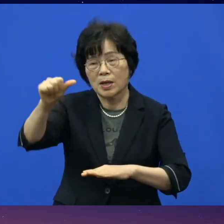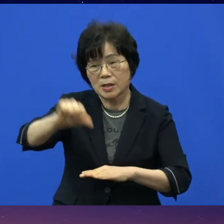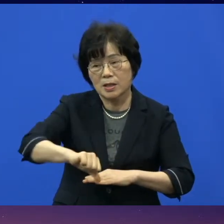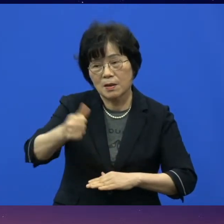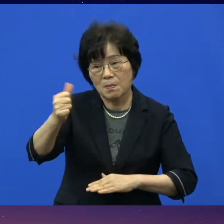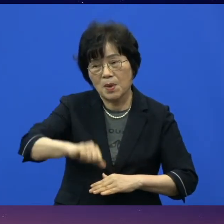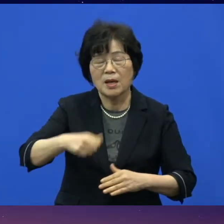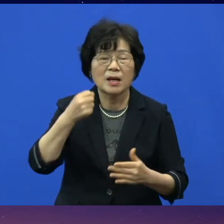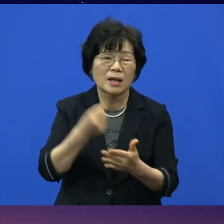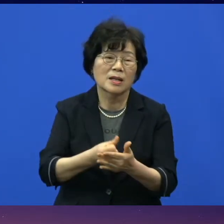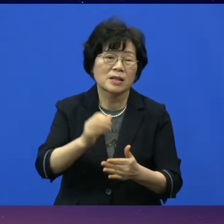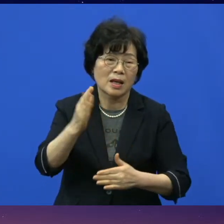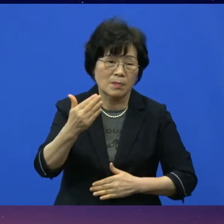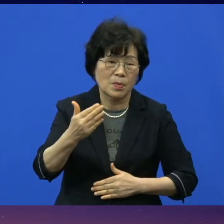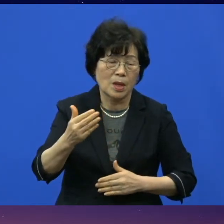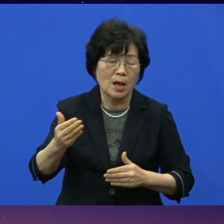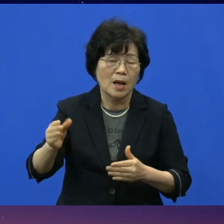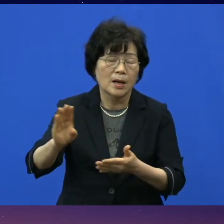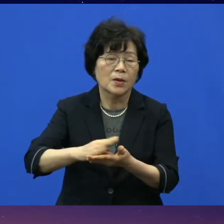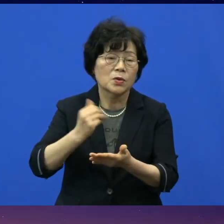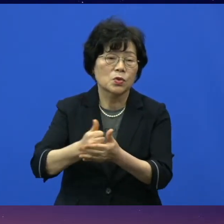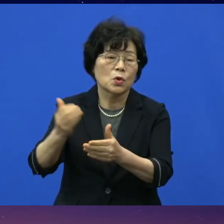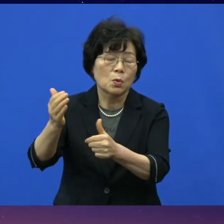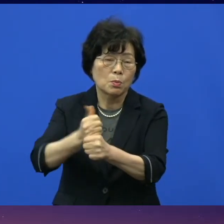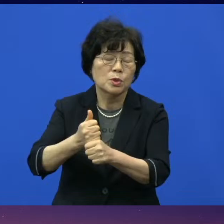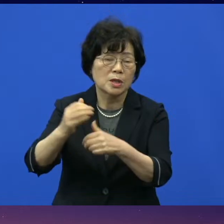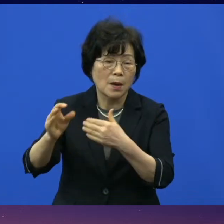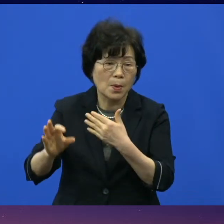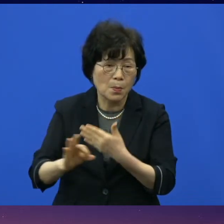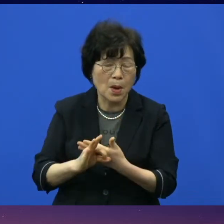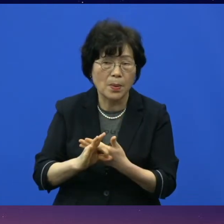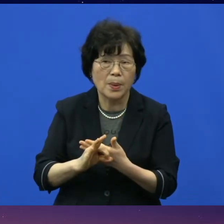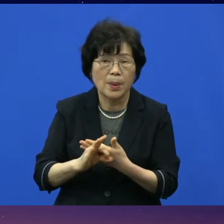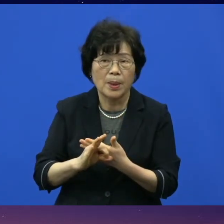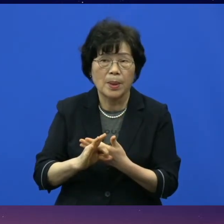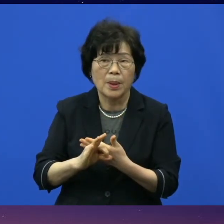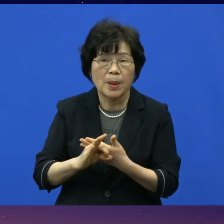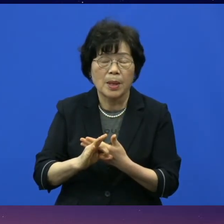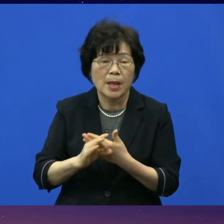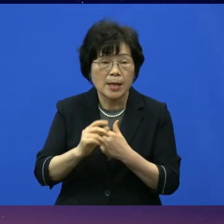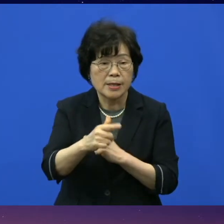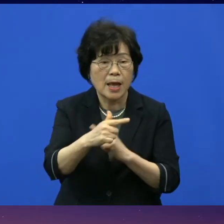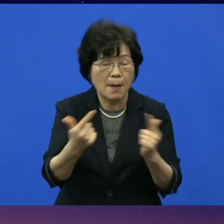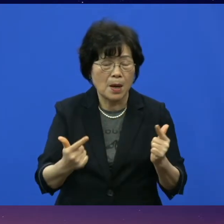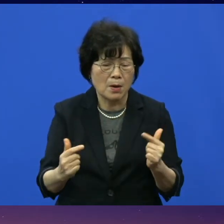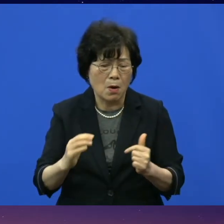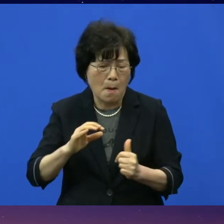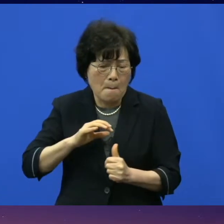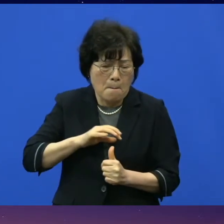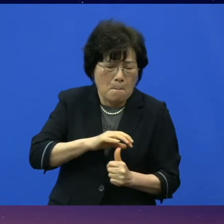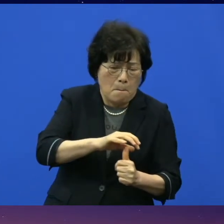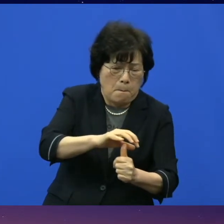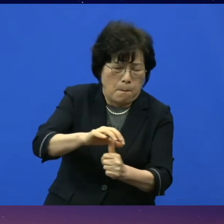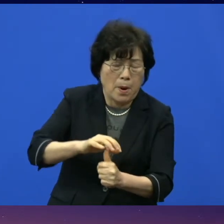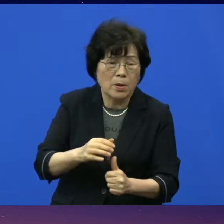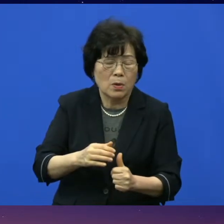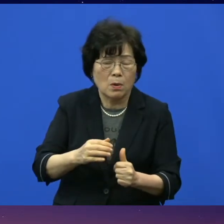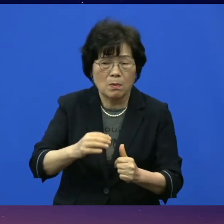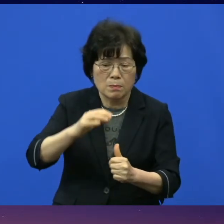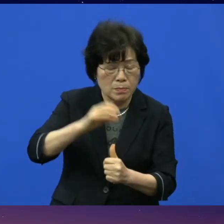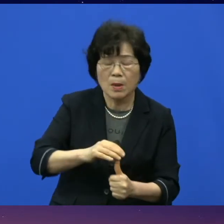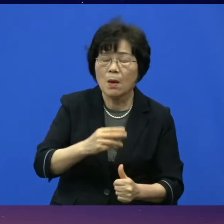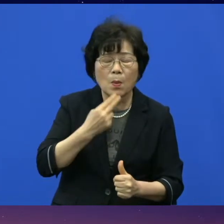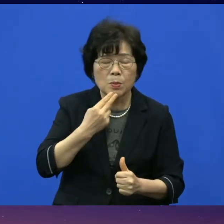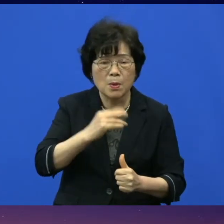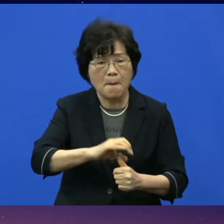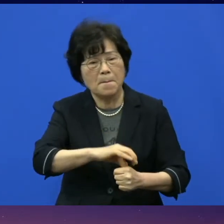그래서 그리스도를 붙들 때 어떤 일이 일어난다고요? 그래서 8절 9절의 말씀이죠. 우리가 사방으로 옥외쌈을 당하여도 쌓이지 아니하며 답답한 일을